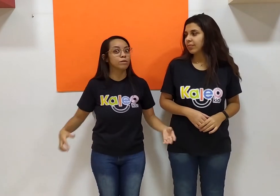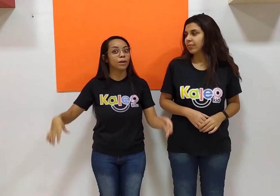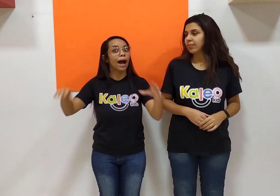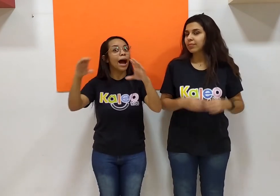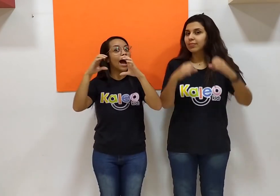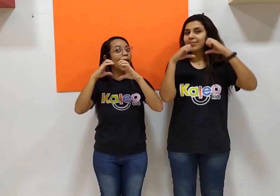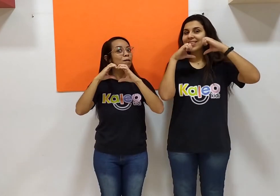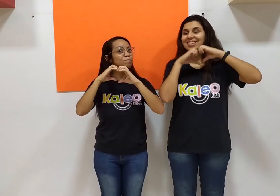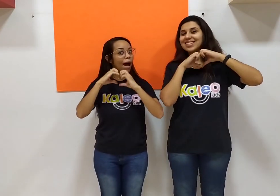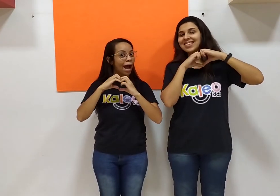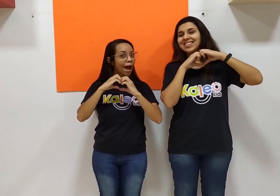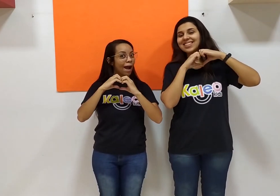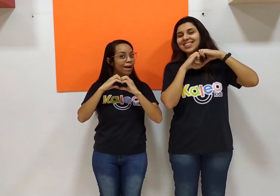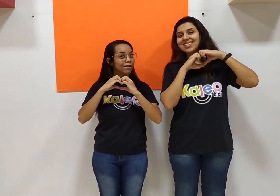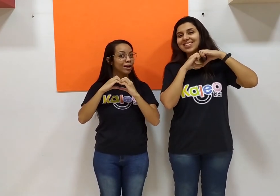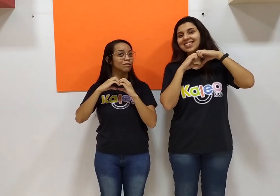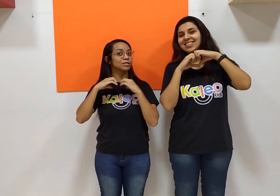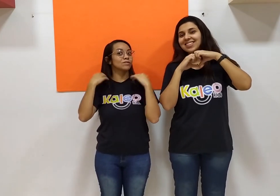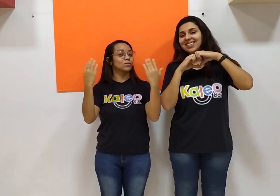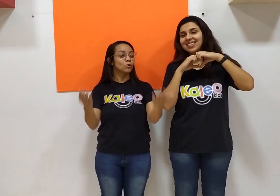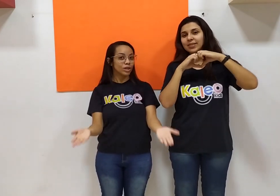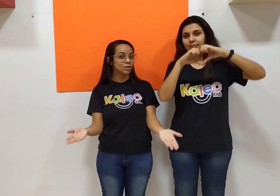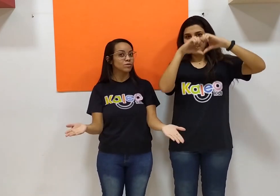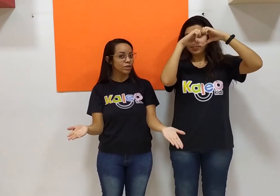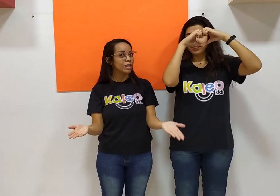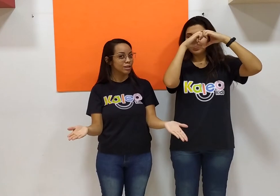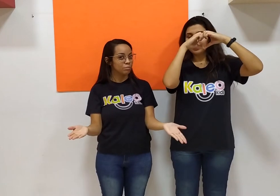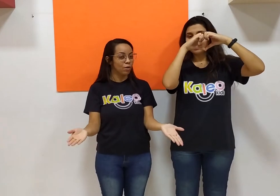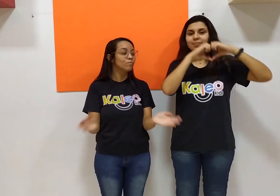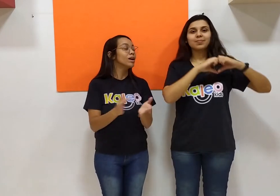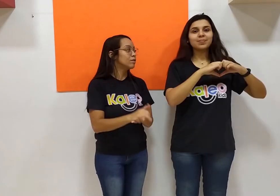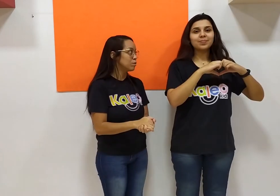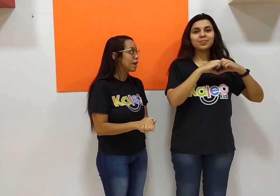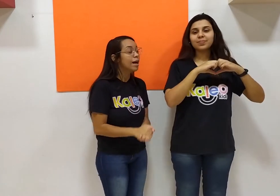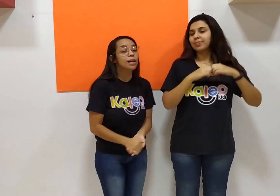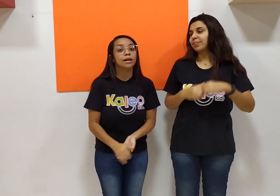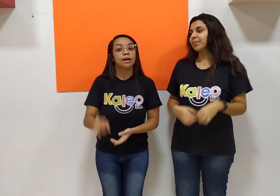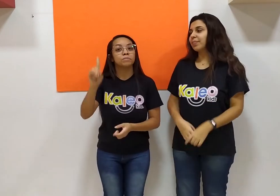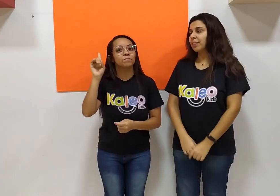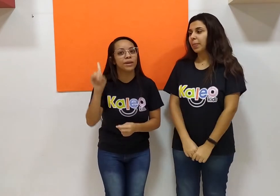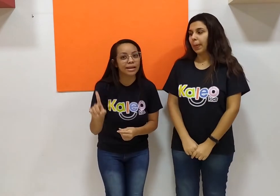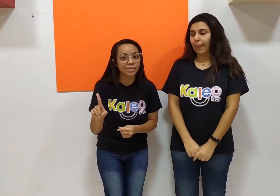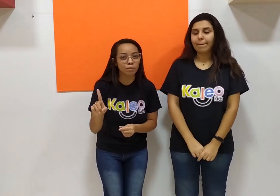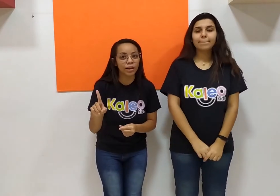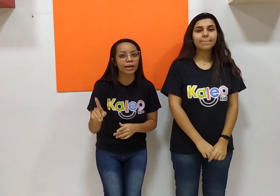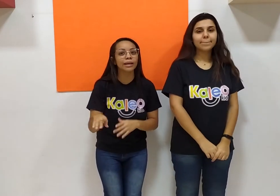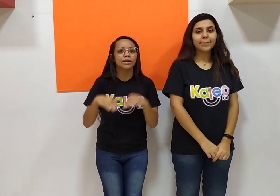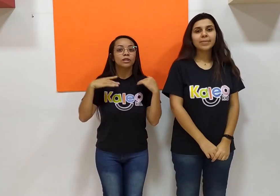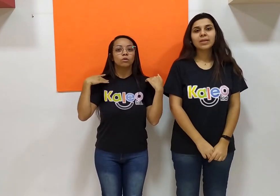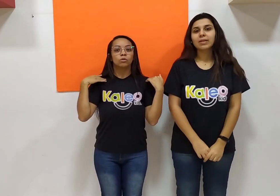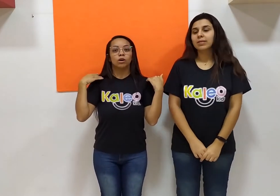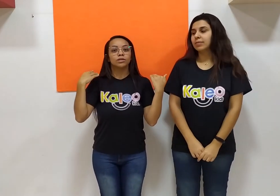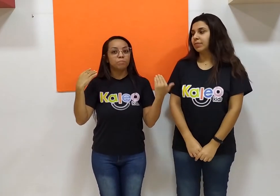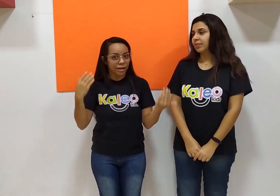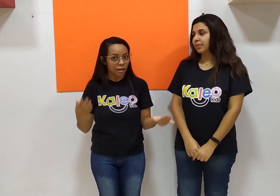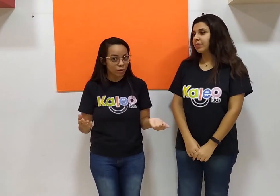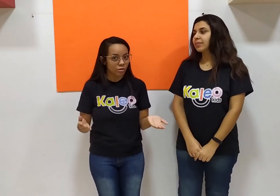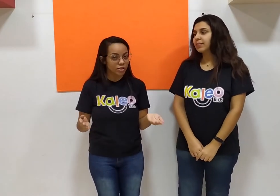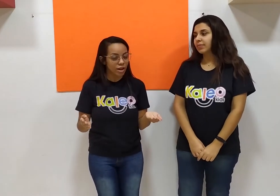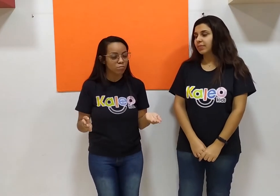para amar. Quero que vocês façam um coraçãozinho aí, tá bom? Então vamos lá. Na primeira semana, nós aprendemos com a tia